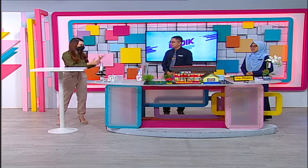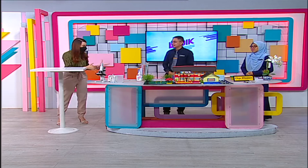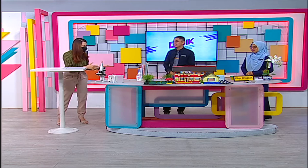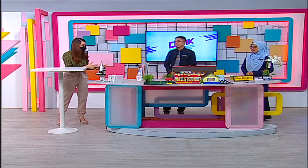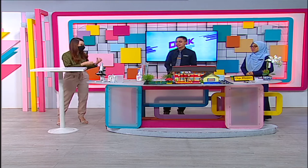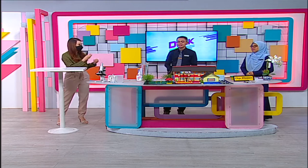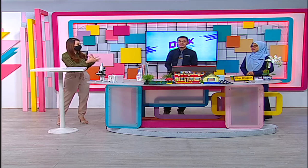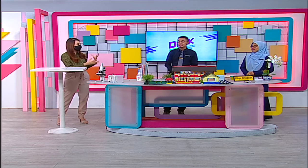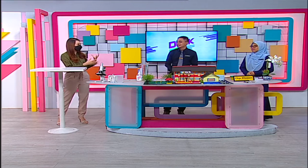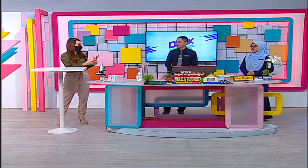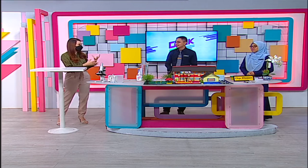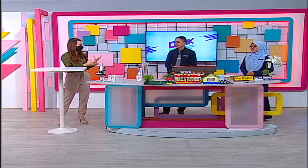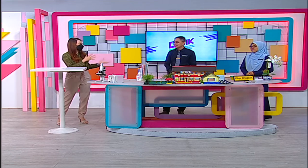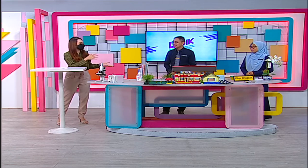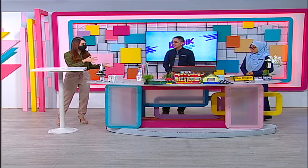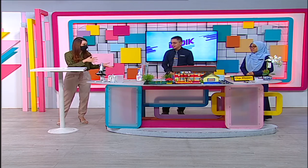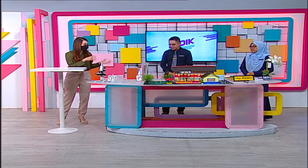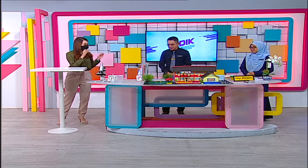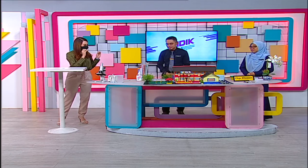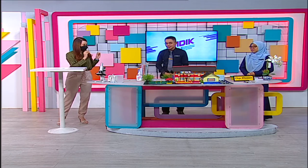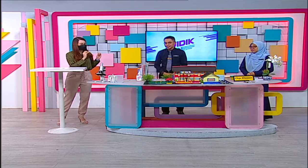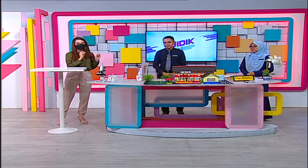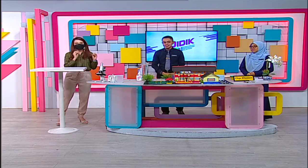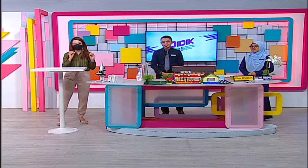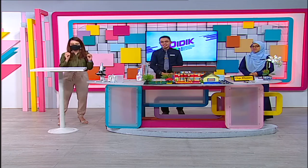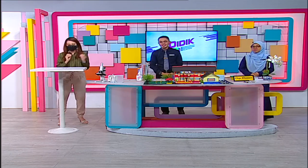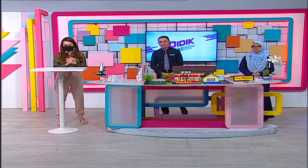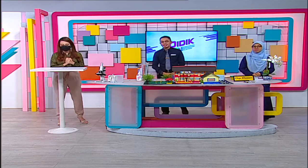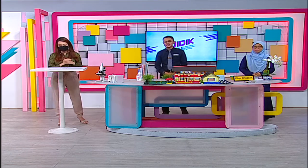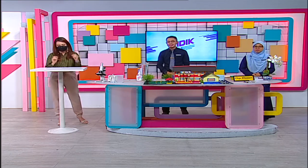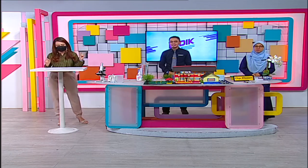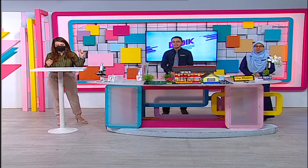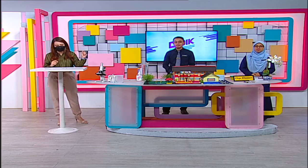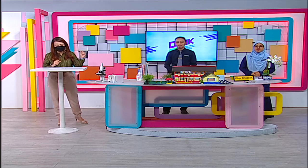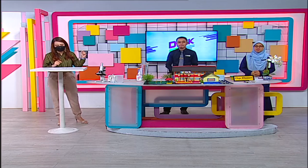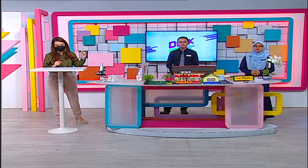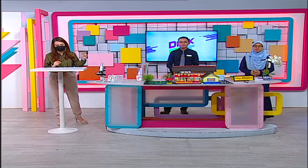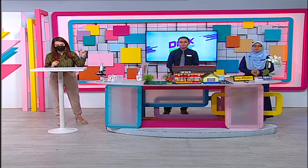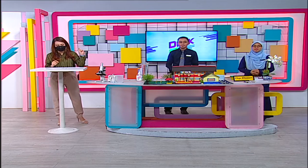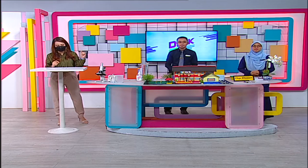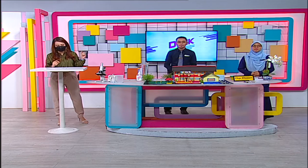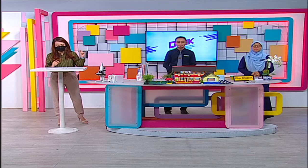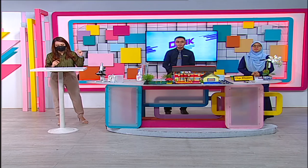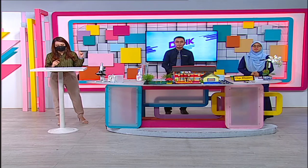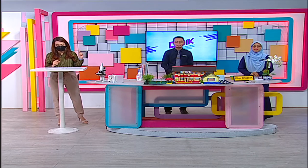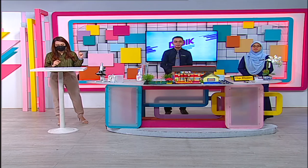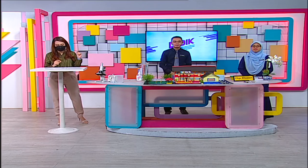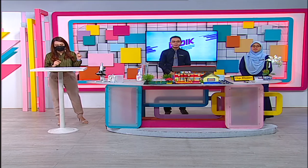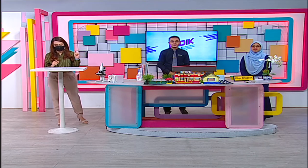mendalami apa yang akan kita ketengahkan dalam pendidikan khas, mata pelajaran pendidikan khas tahap 1, Bahasa